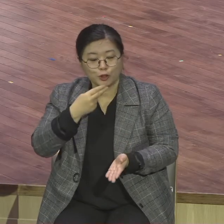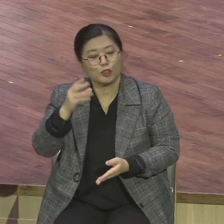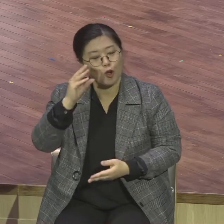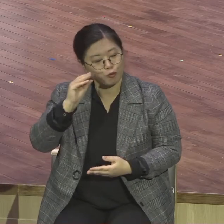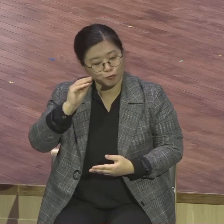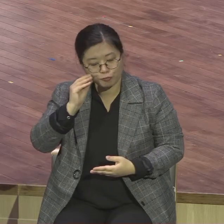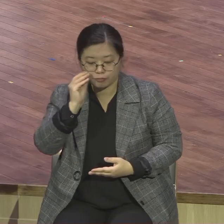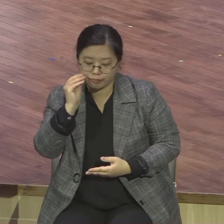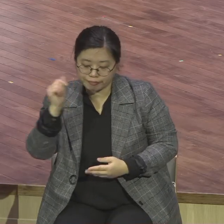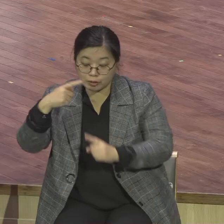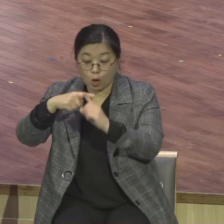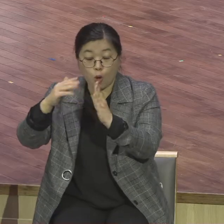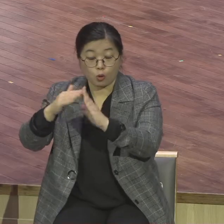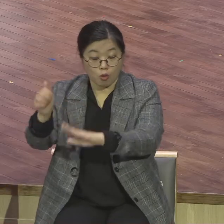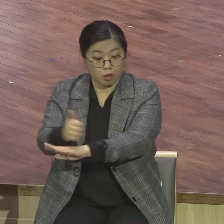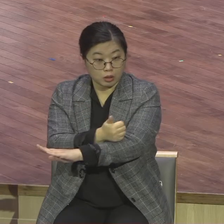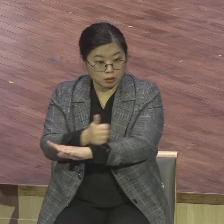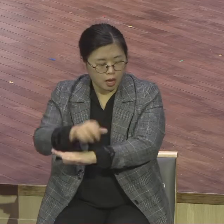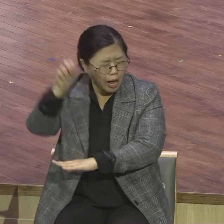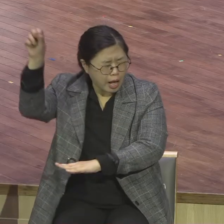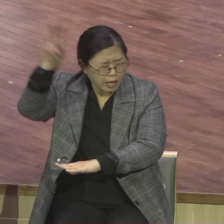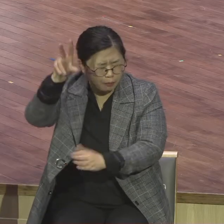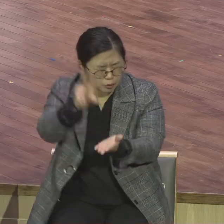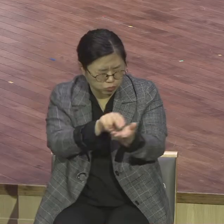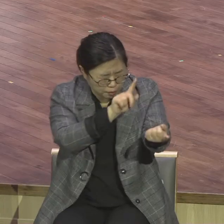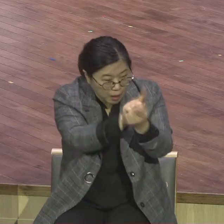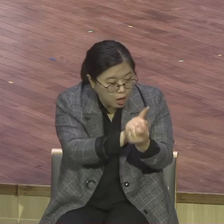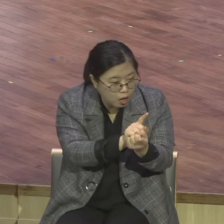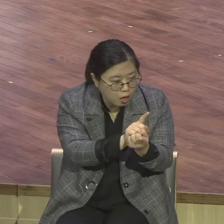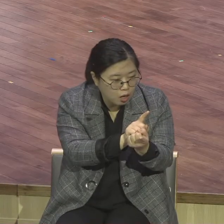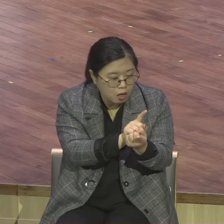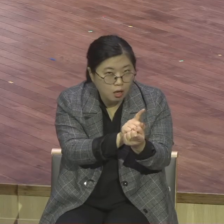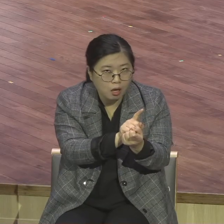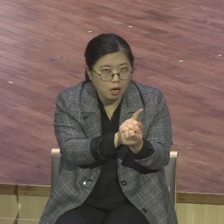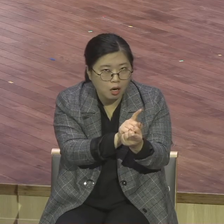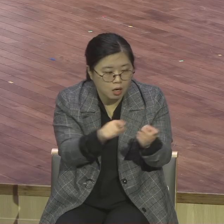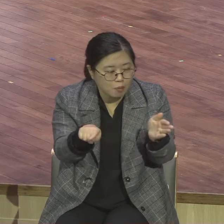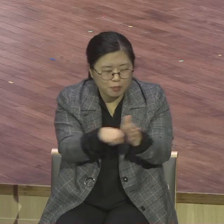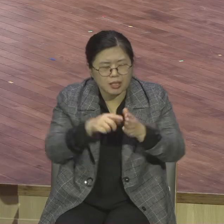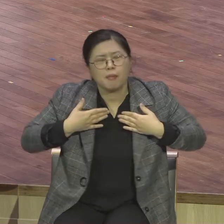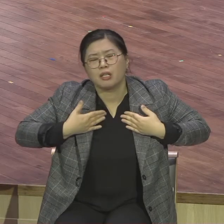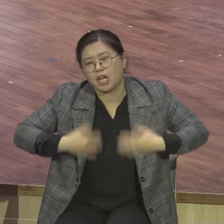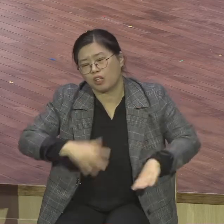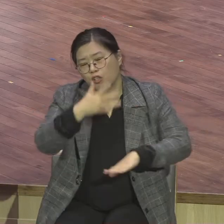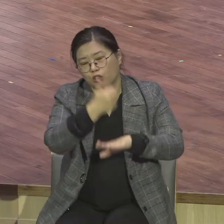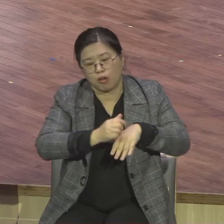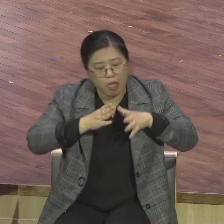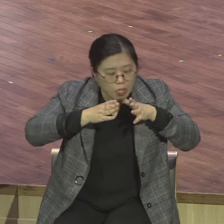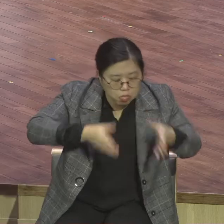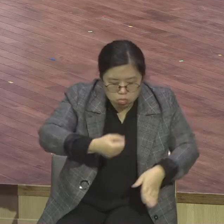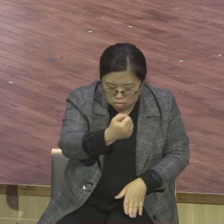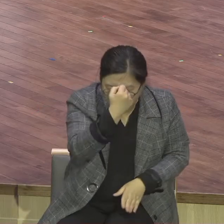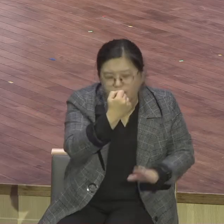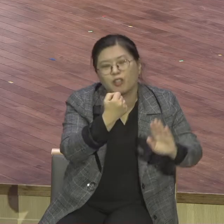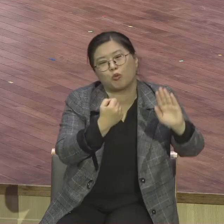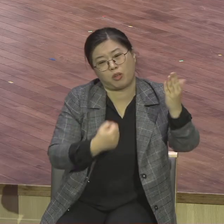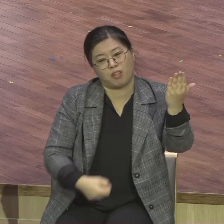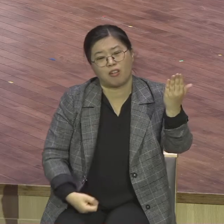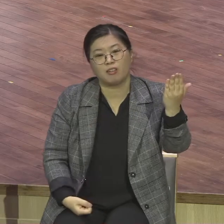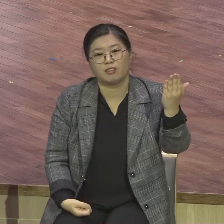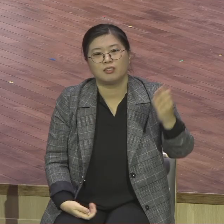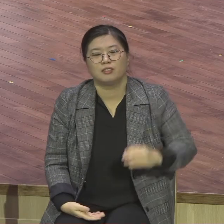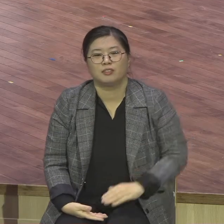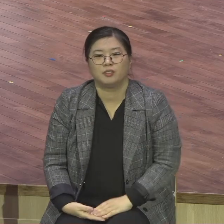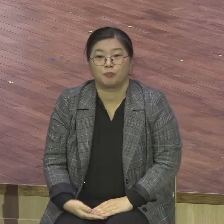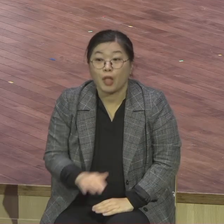여러분 영적인 눈이 열리시기 바랍니다. 영적인 눈이 열려야 돼. 그렇지 이걸 영적인 눈이